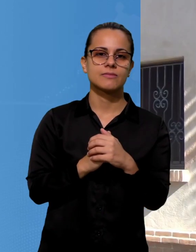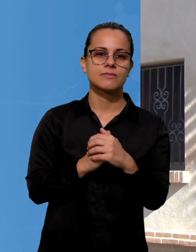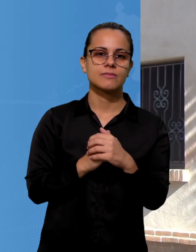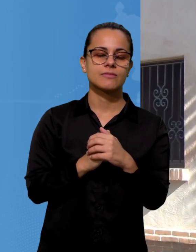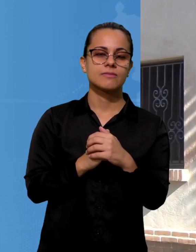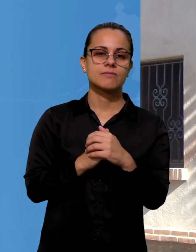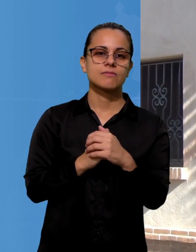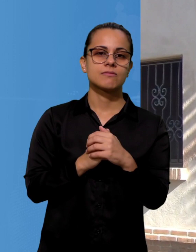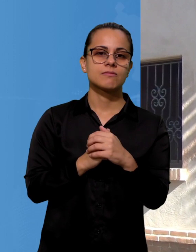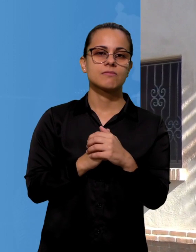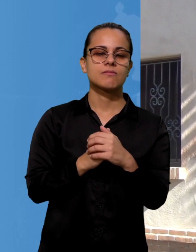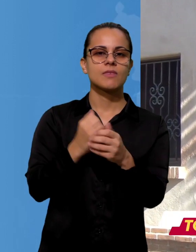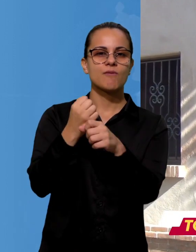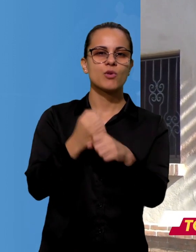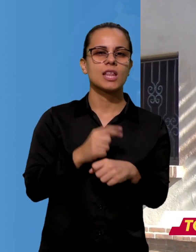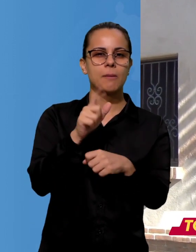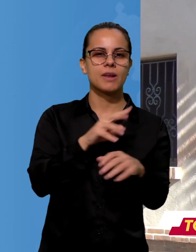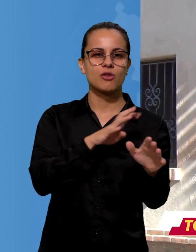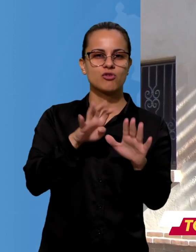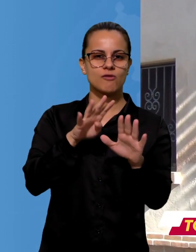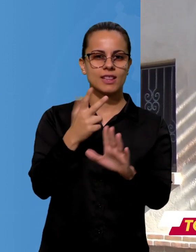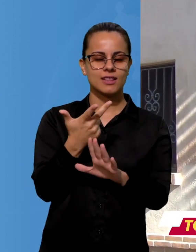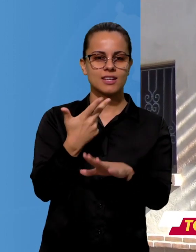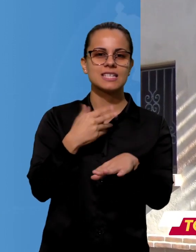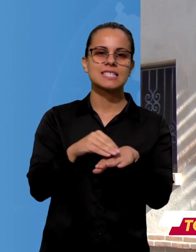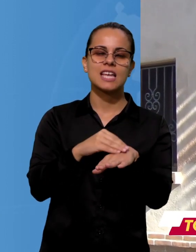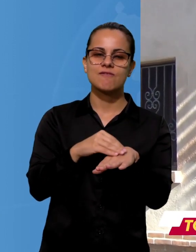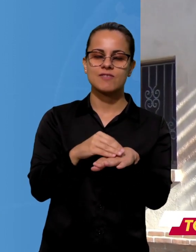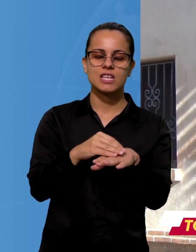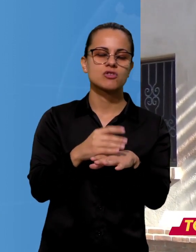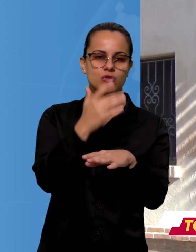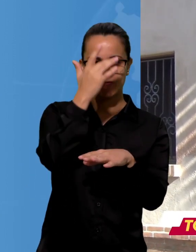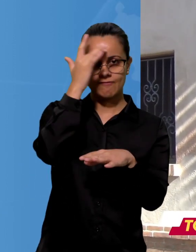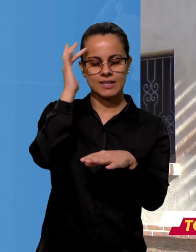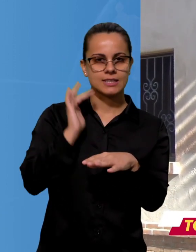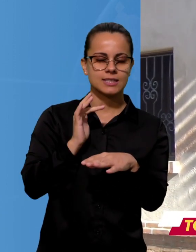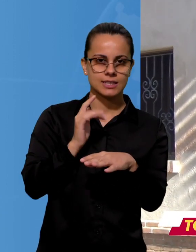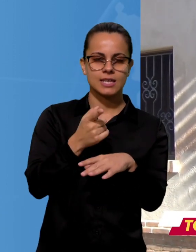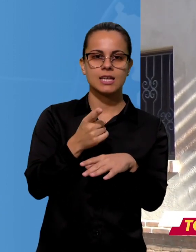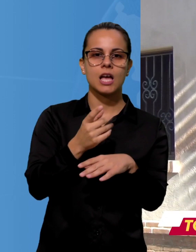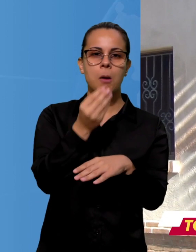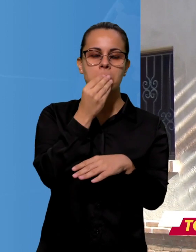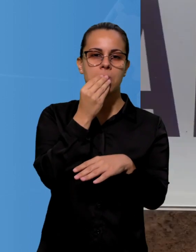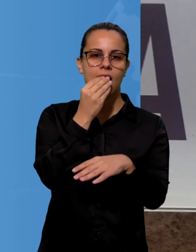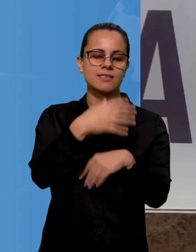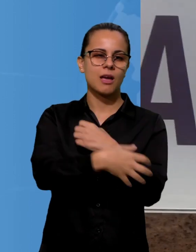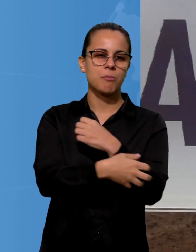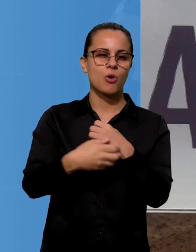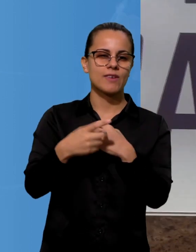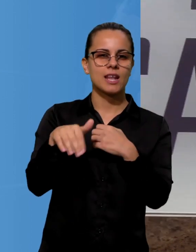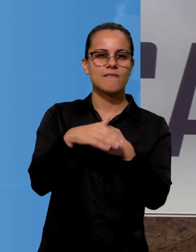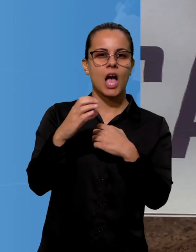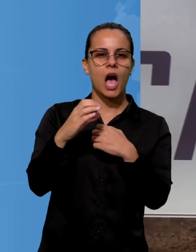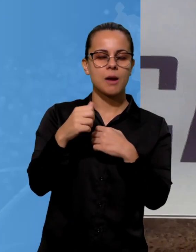Nata nel 1993, svolge un servizio sempre più impegnativo. La Mensa della Carità di Via Carmina d'Oristano,